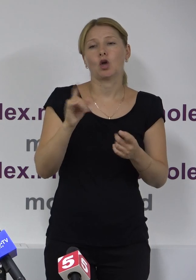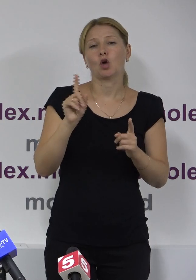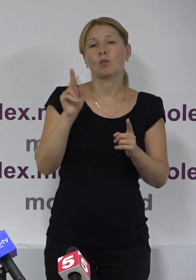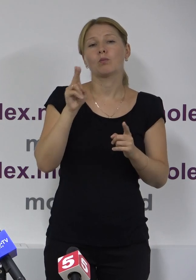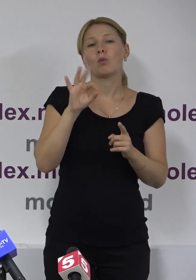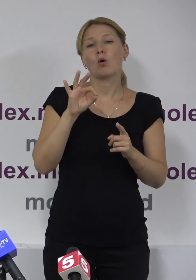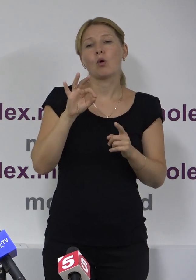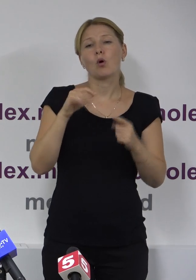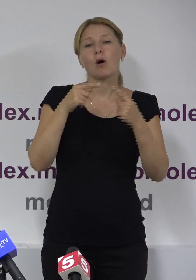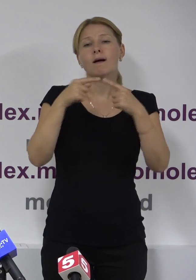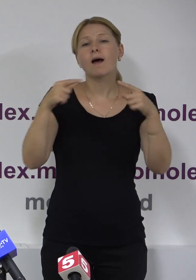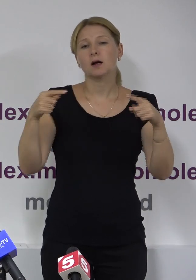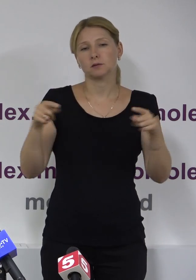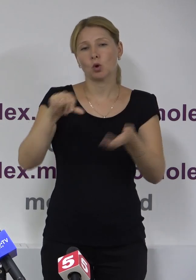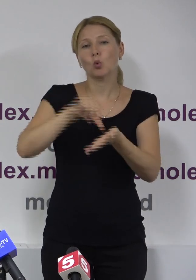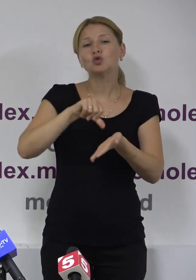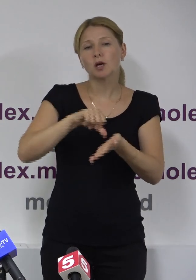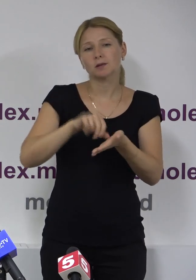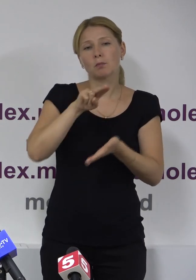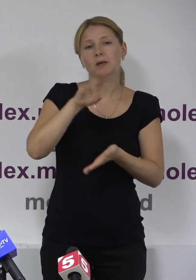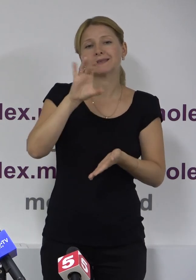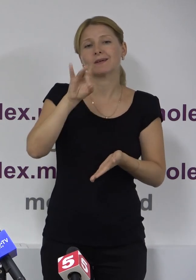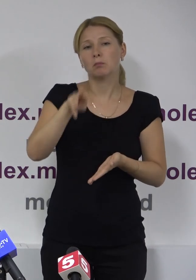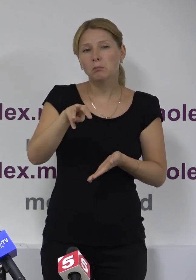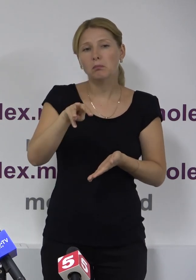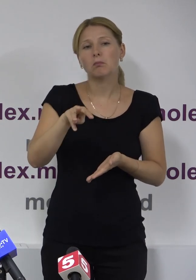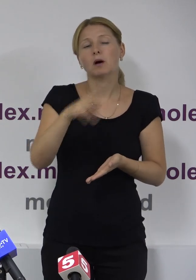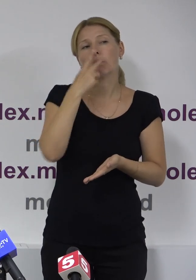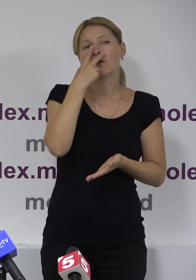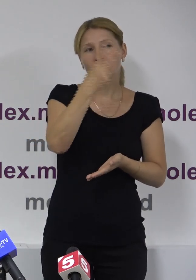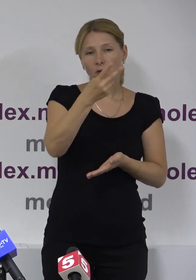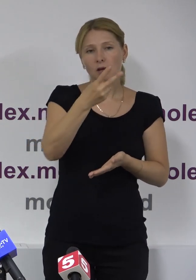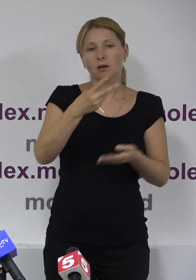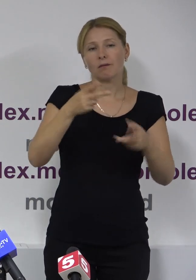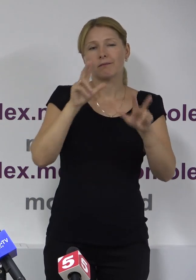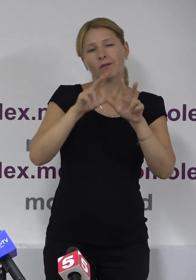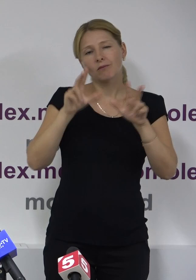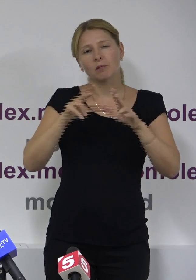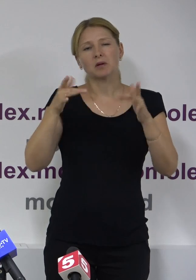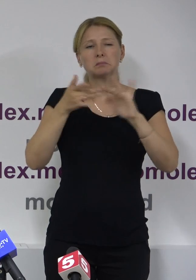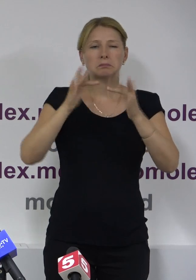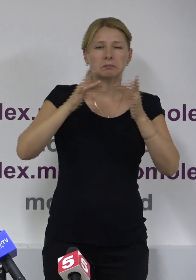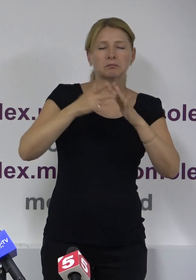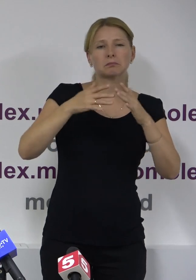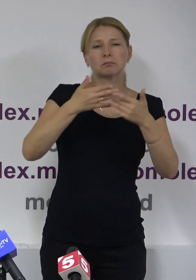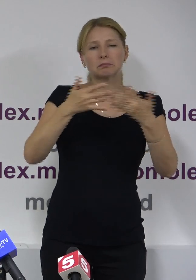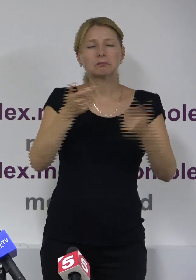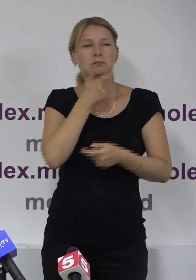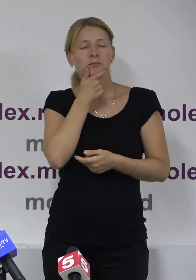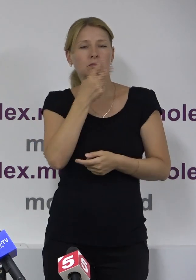referendum, PSRM, aceștia i-am observat în spațiu public lansând sau desfășurând